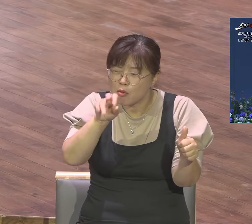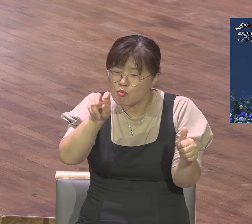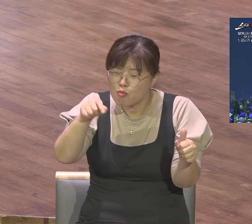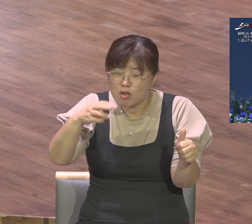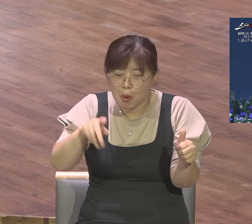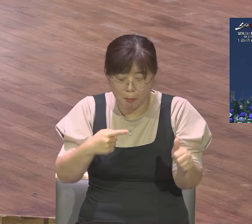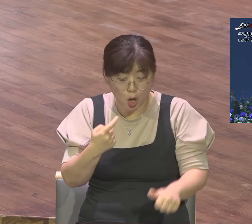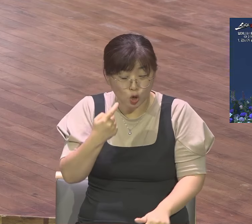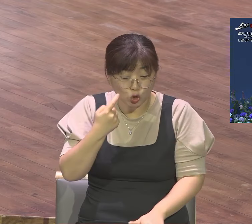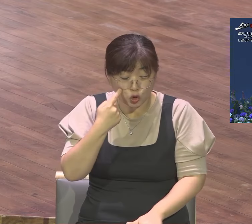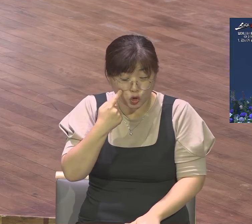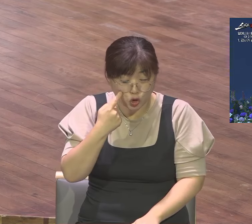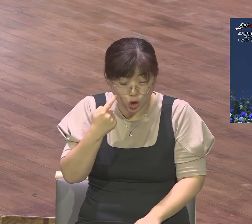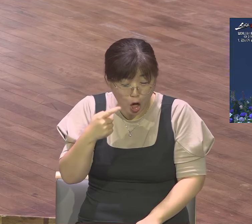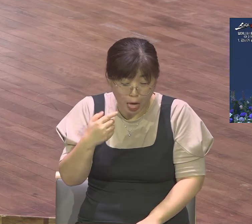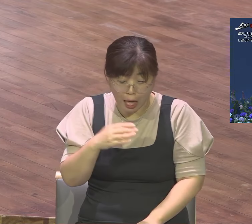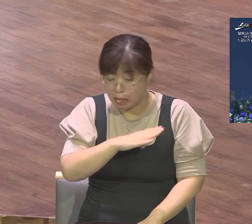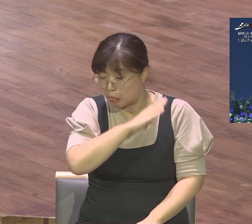균들의 특징들을